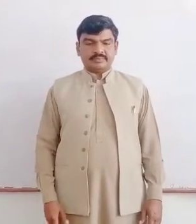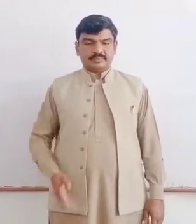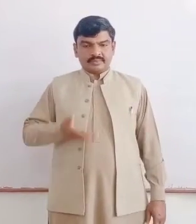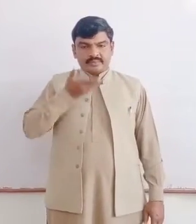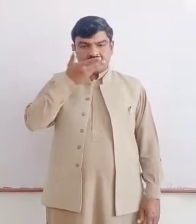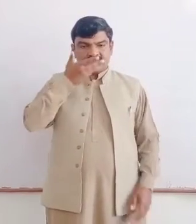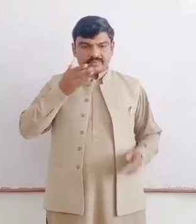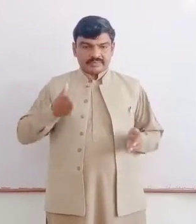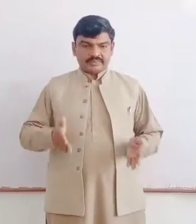शराब,